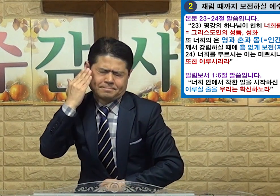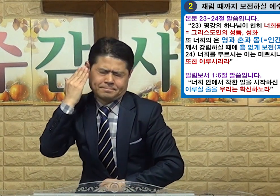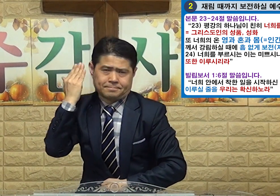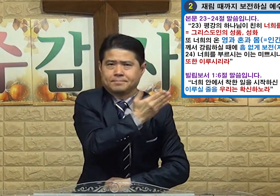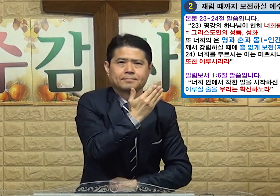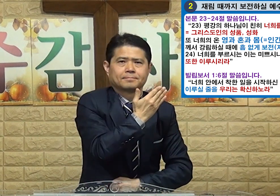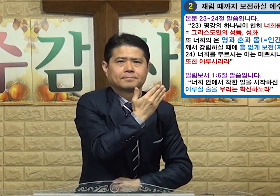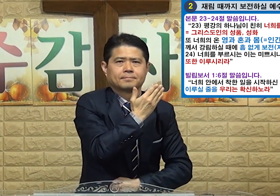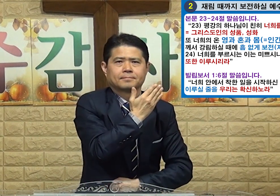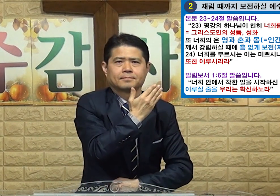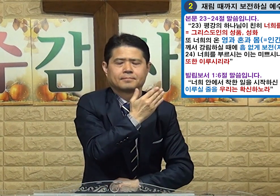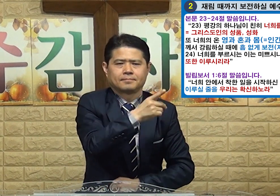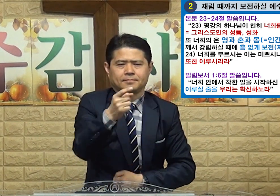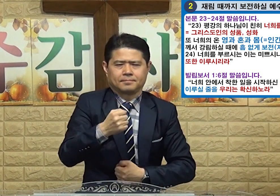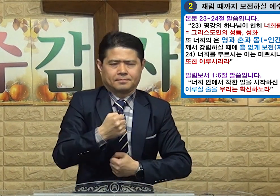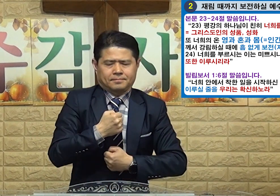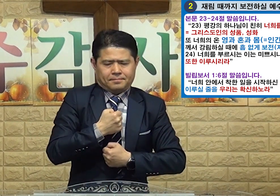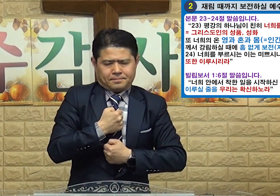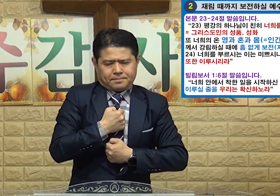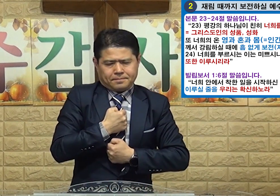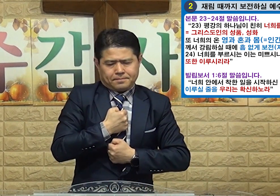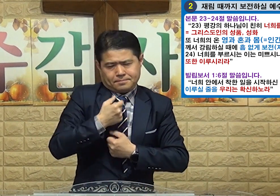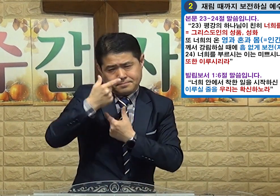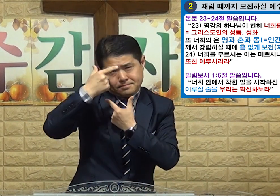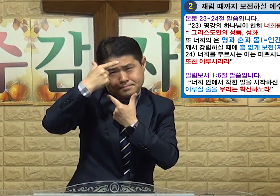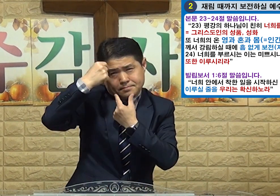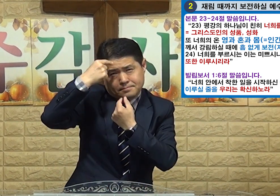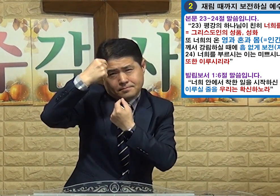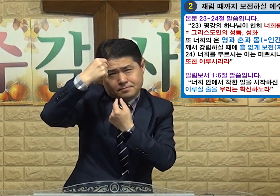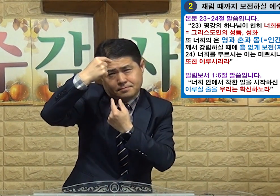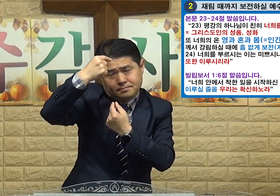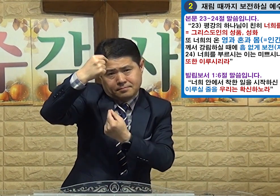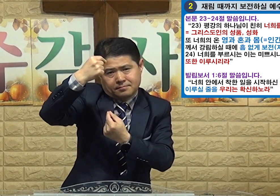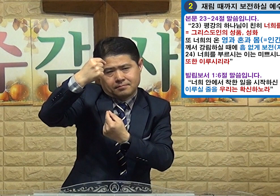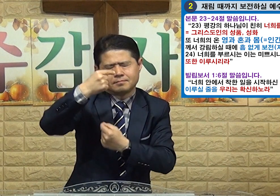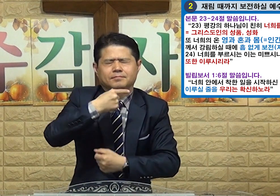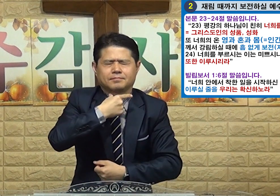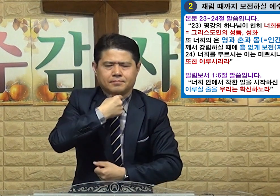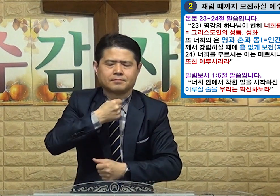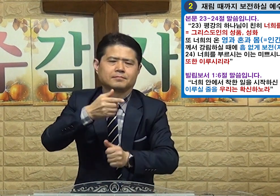있습니다. 악이 없이 정말 흥없게 보존되기를 원하노라입니다.